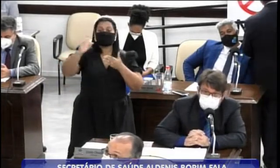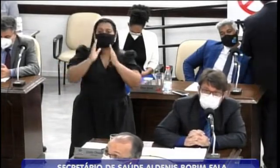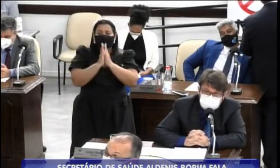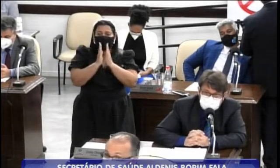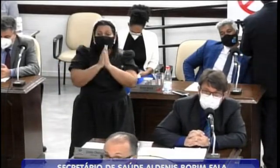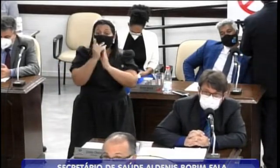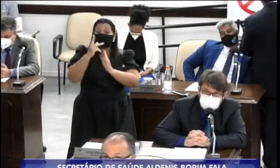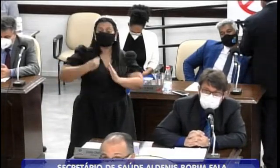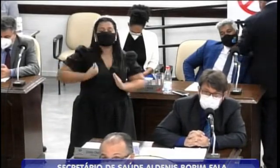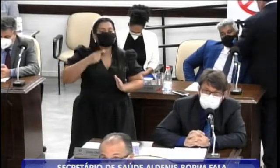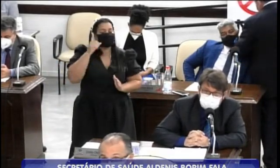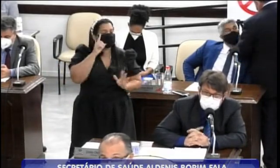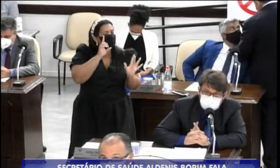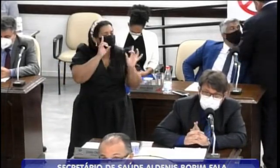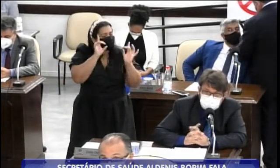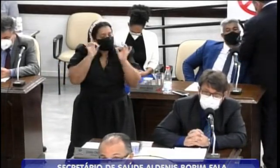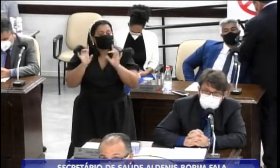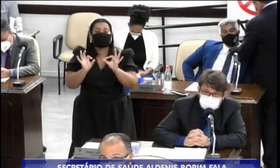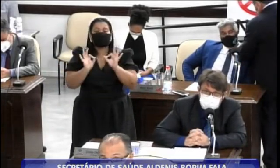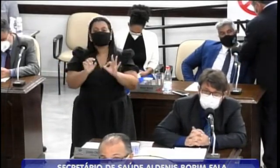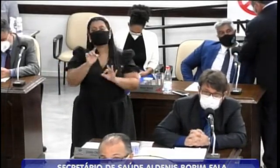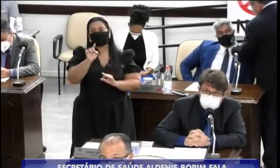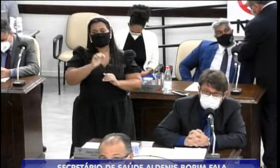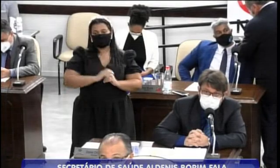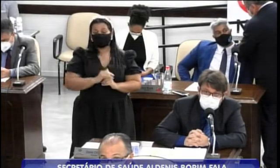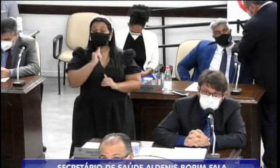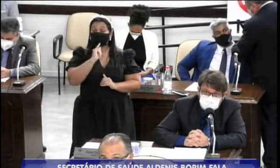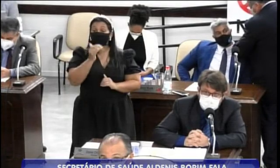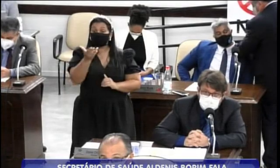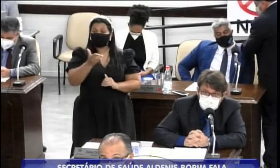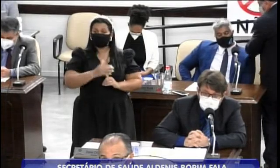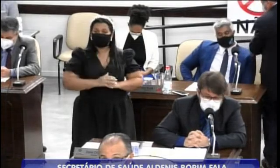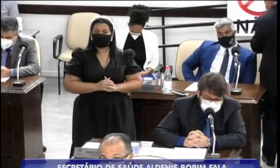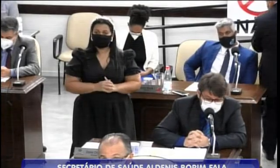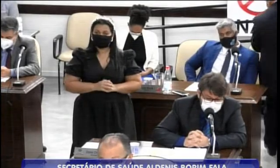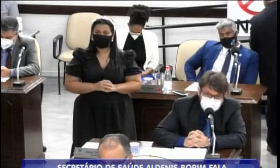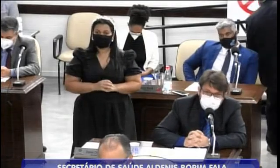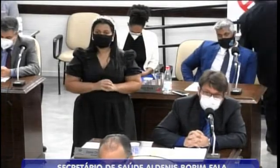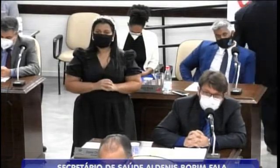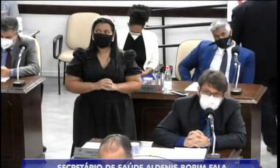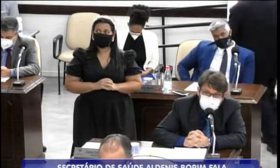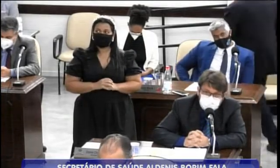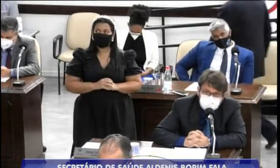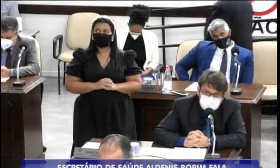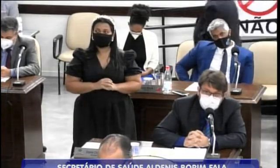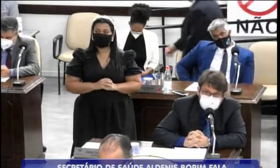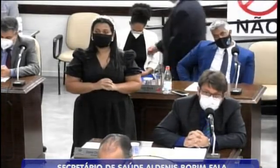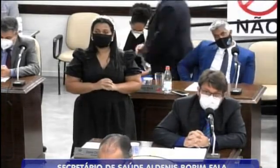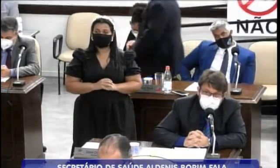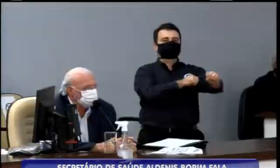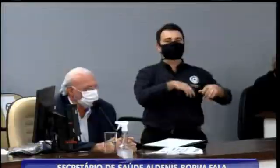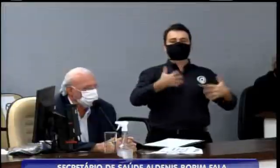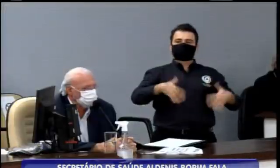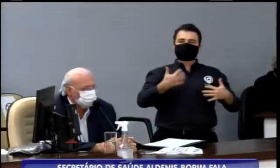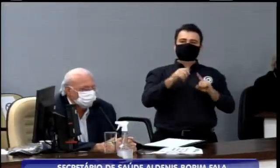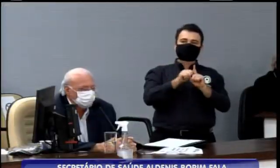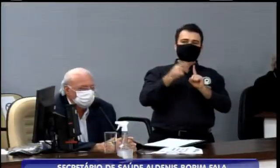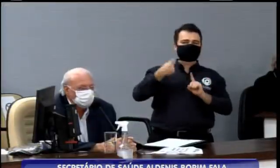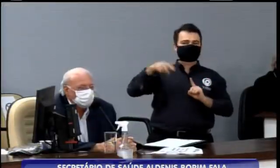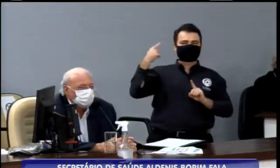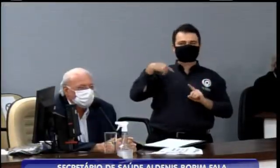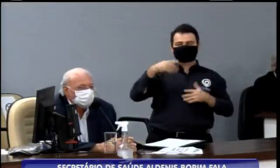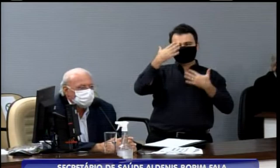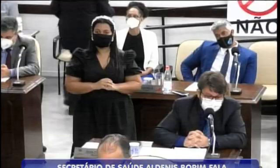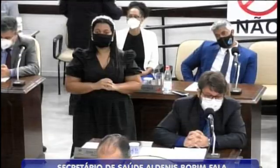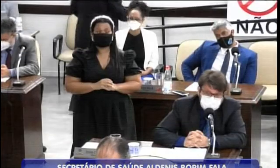todos os dias. O senhor pode ter certeza disso que estou lhe falando. Eu agradeço e nesse último mês foi muito importante isso.